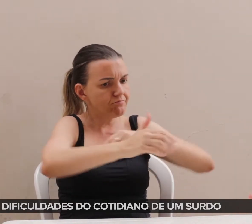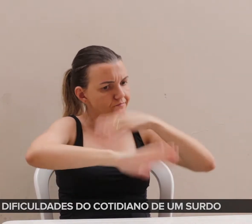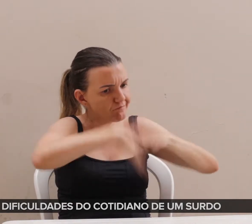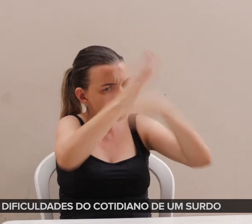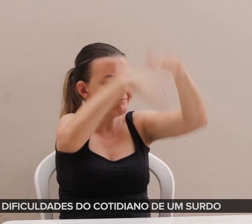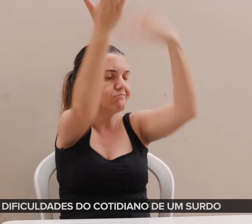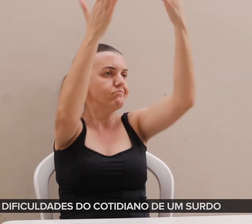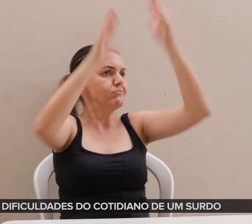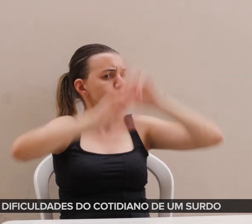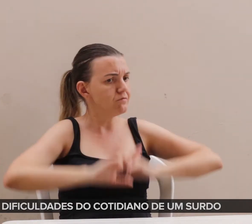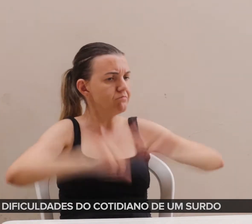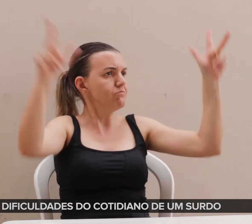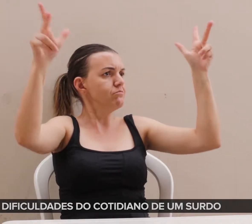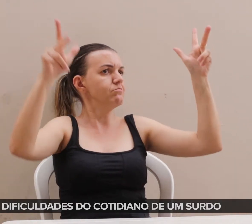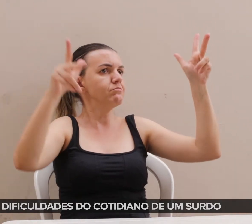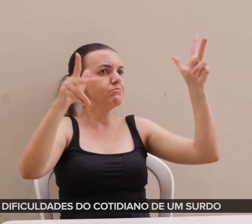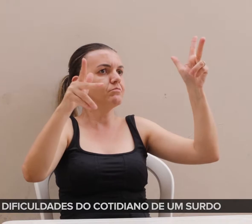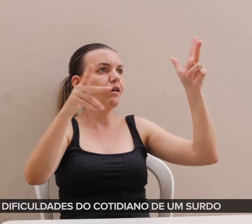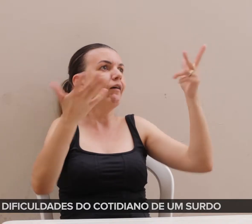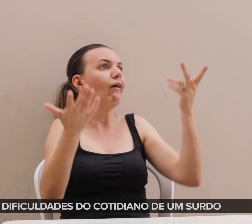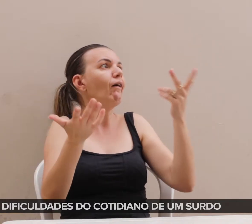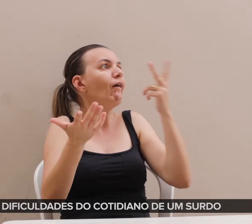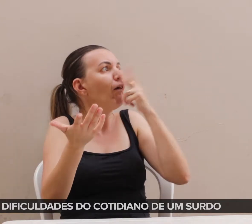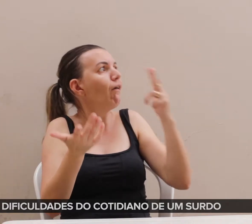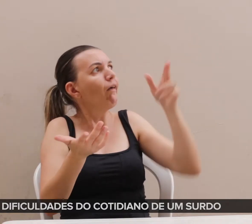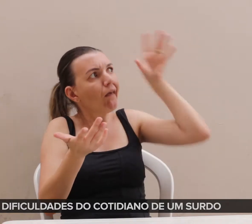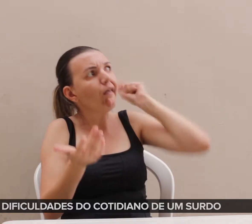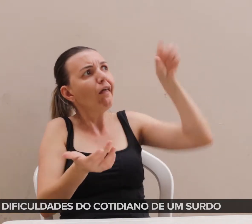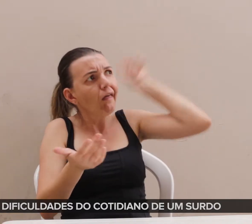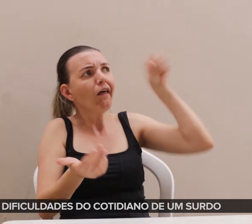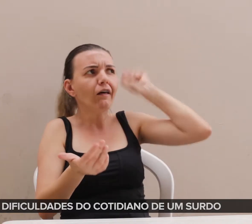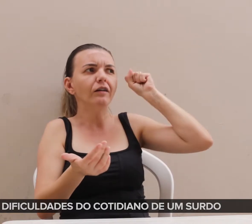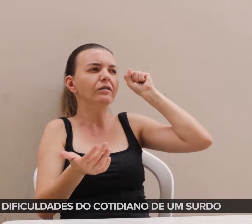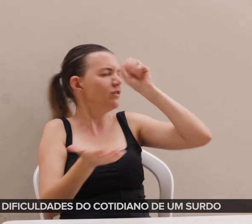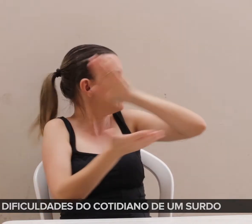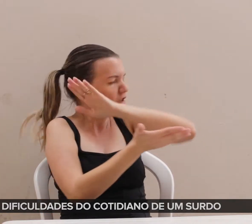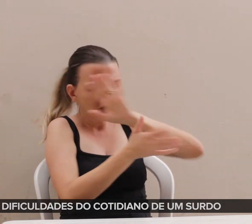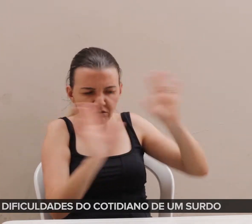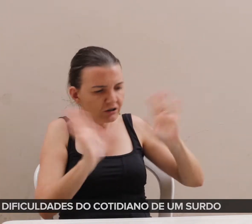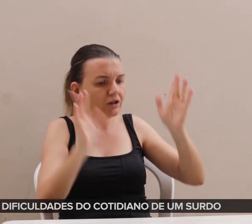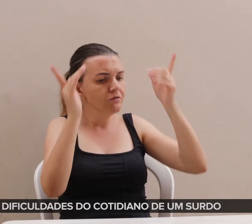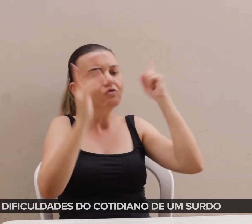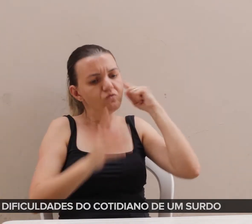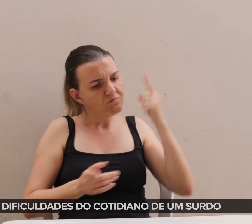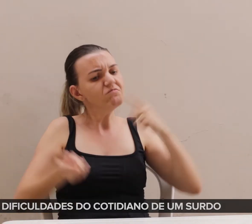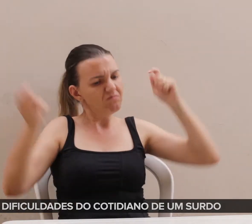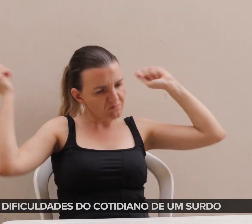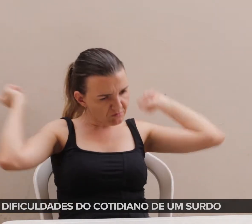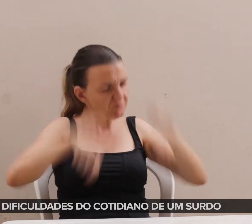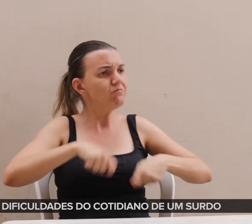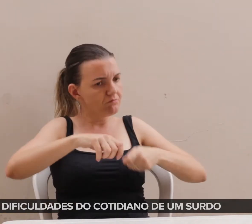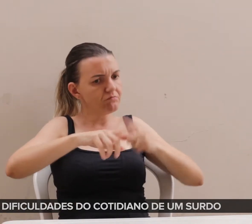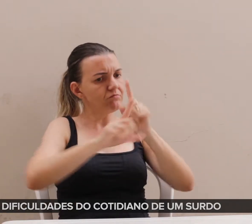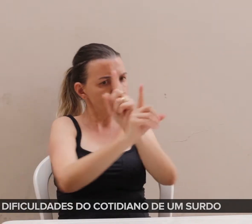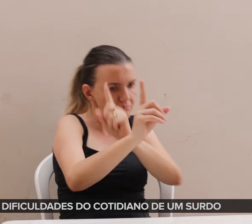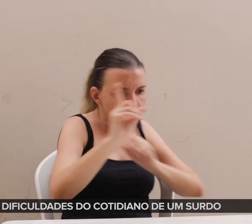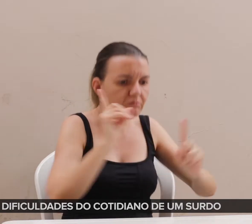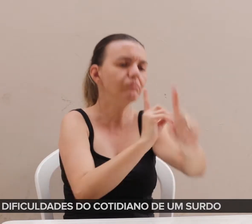Ele sabe do que ele está fazendo. As pessoas pensam que as pessoas que ouvem é